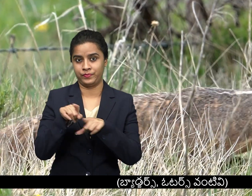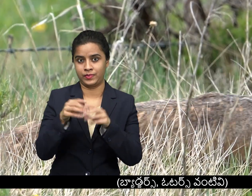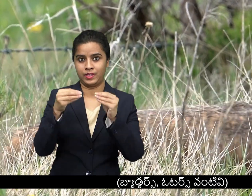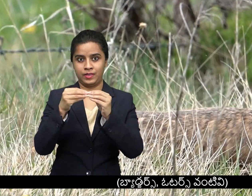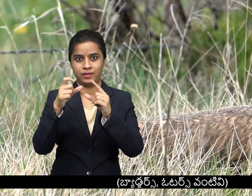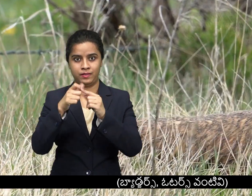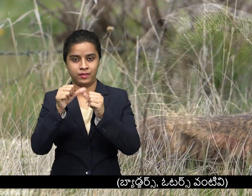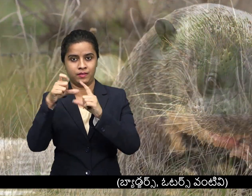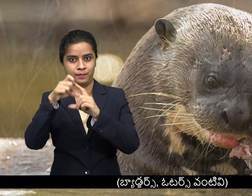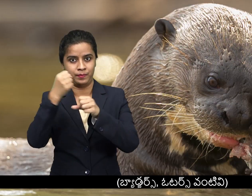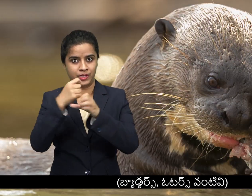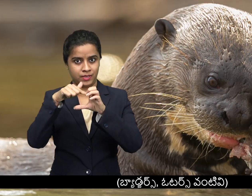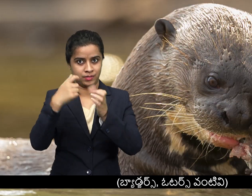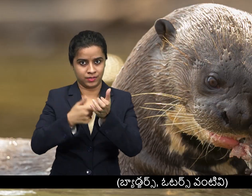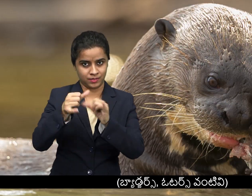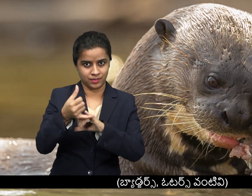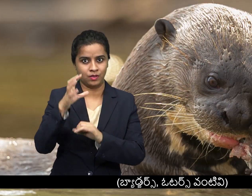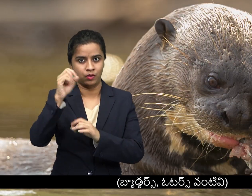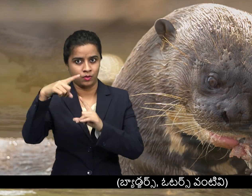బ్యాడ్జర్స్, ఓటర్స్ వంటివి